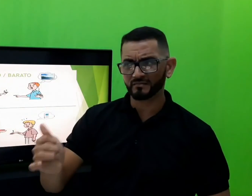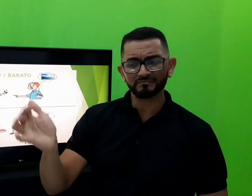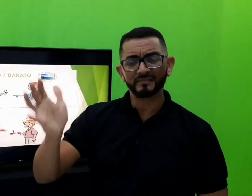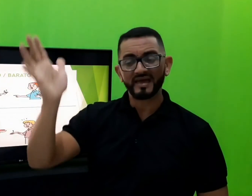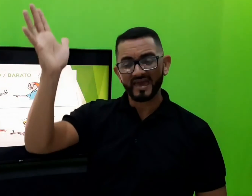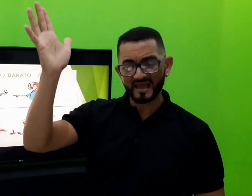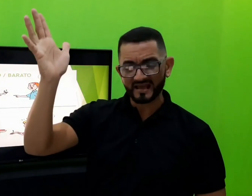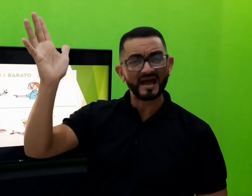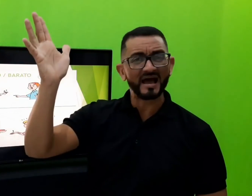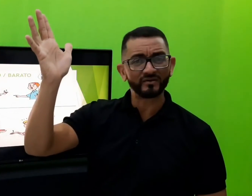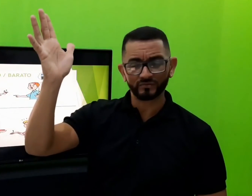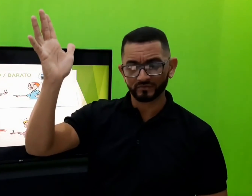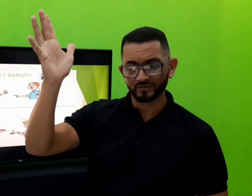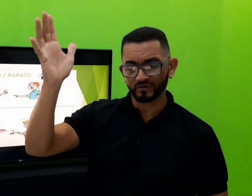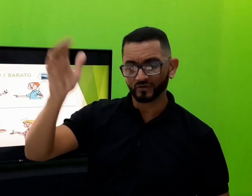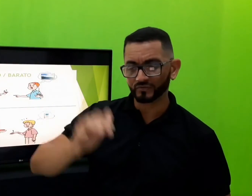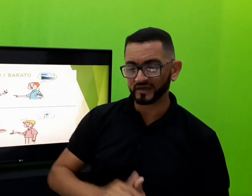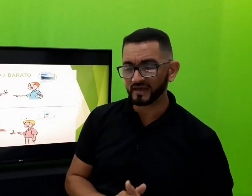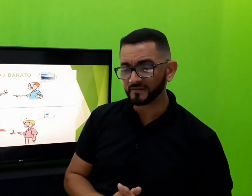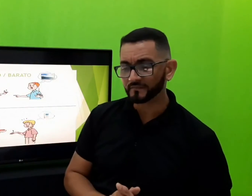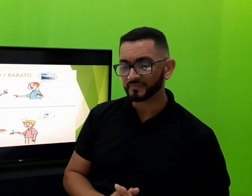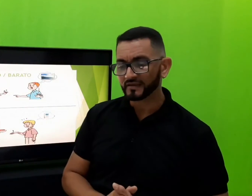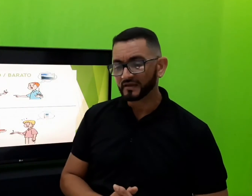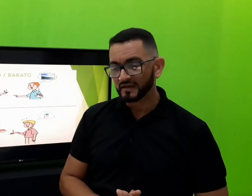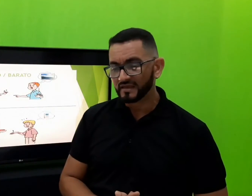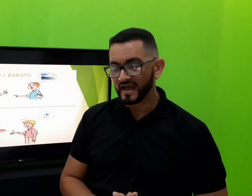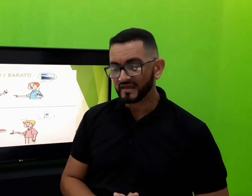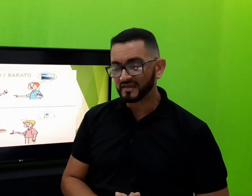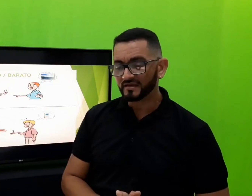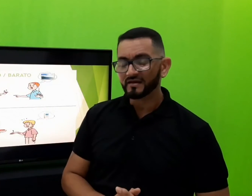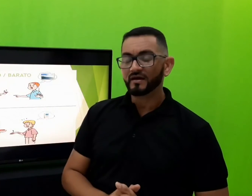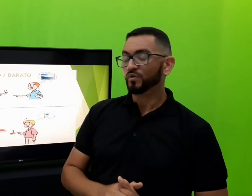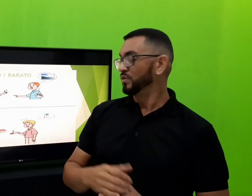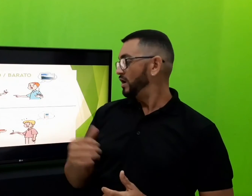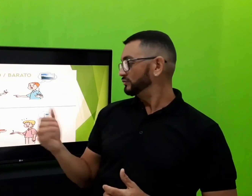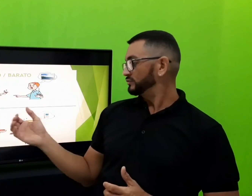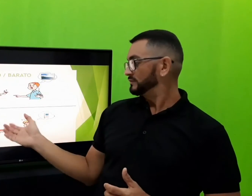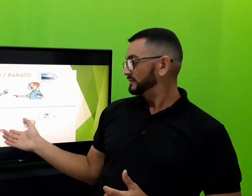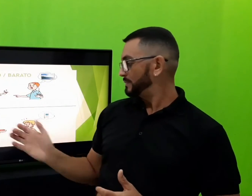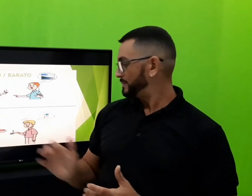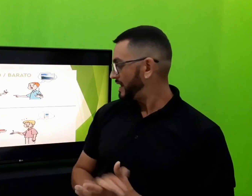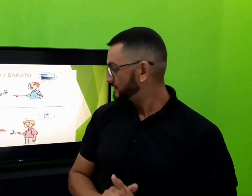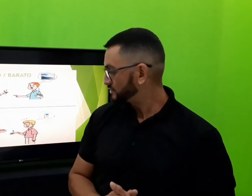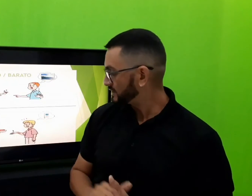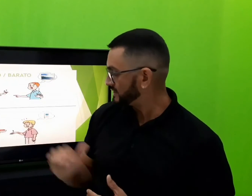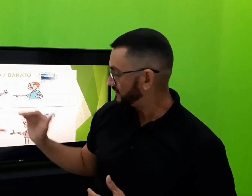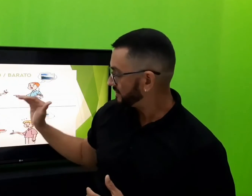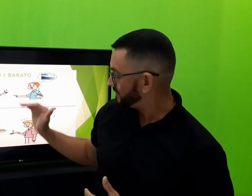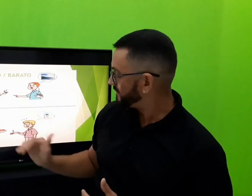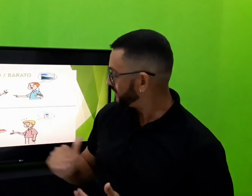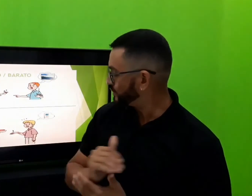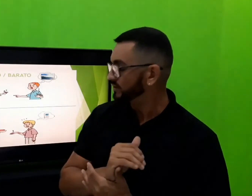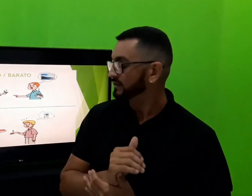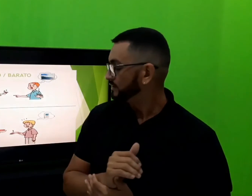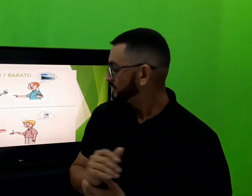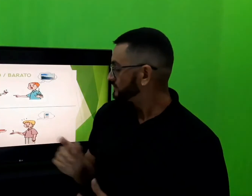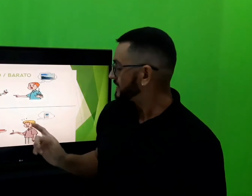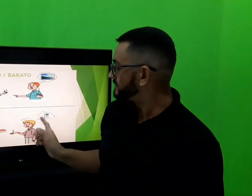Televisão é caro. Ok? E aí, o outro, na parte aqui inferior, está